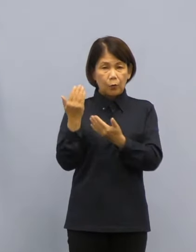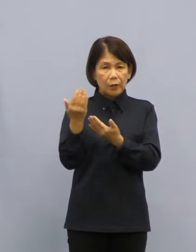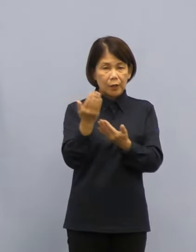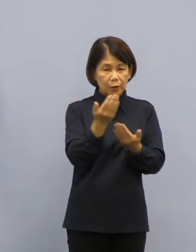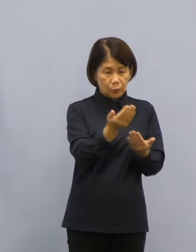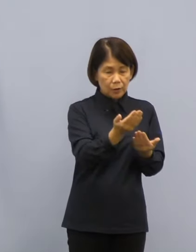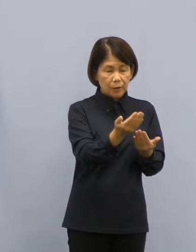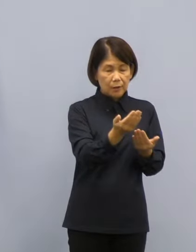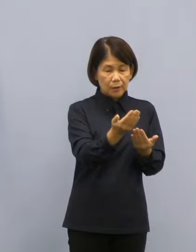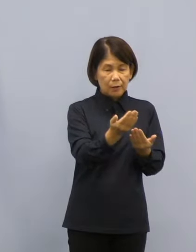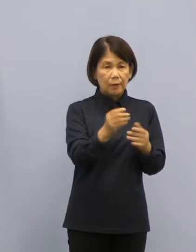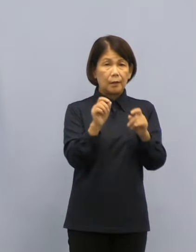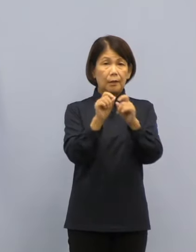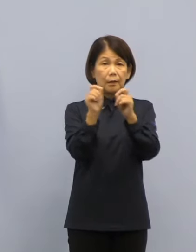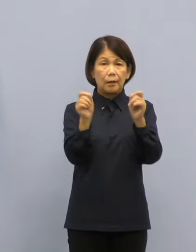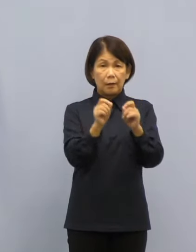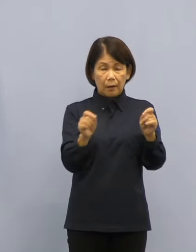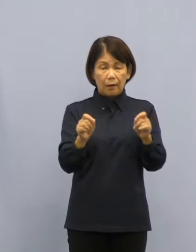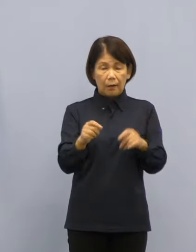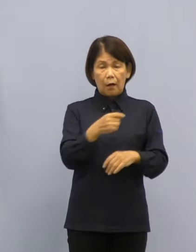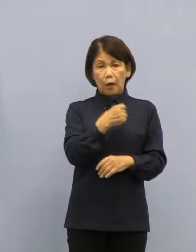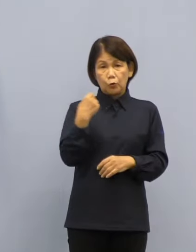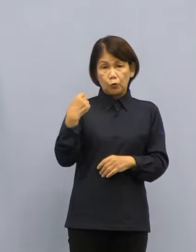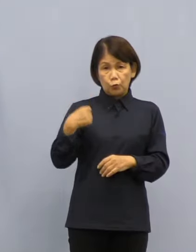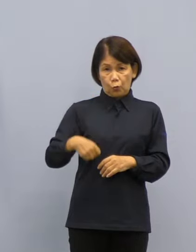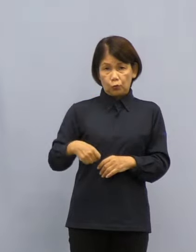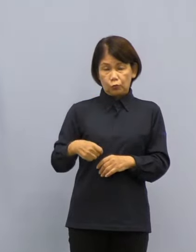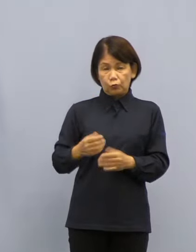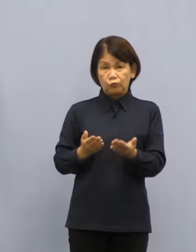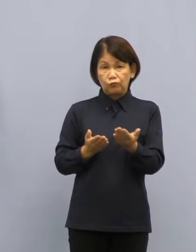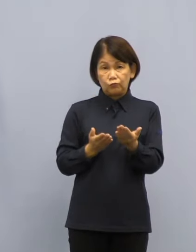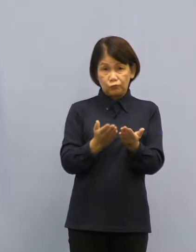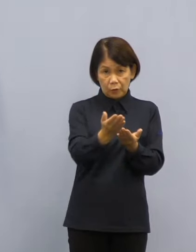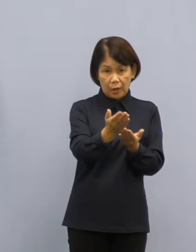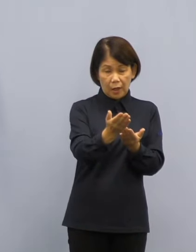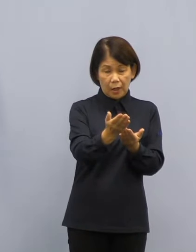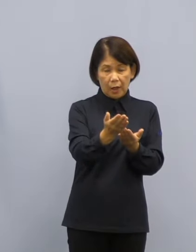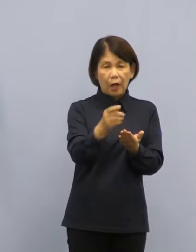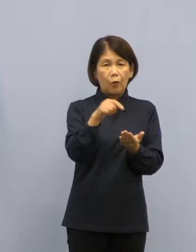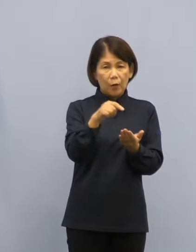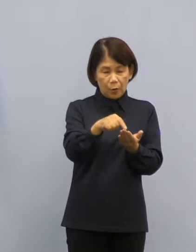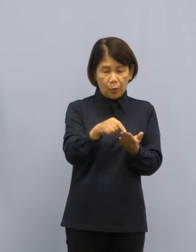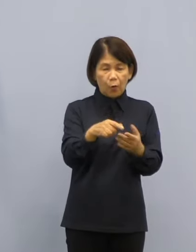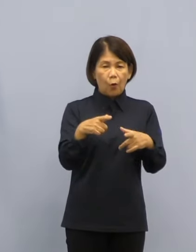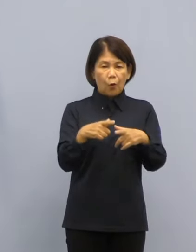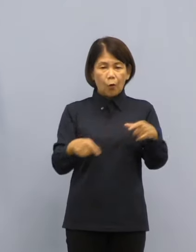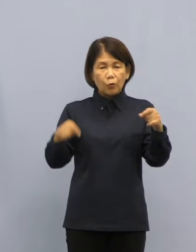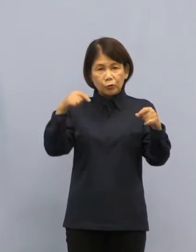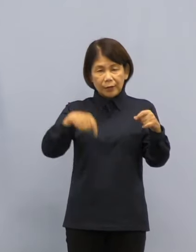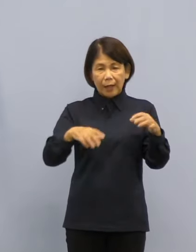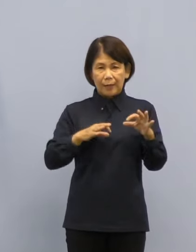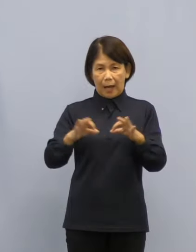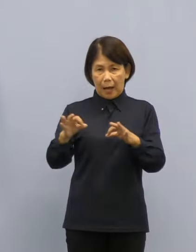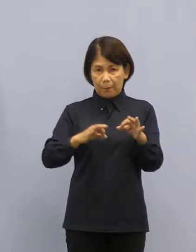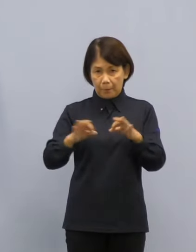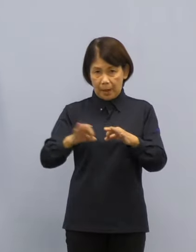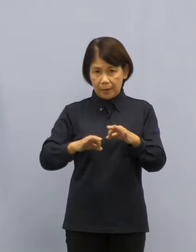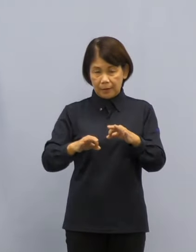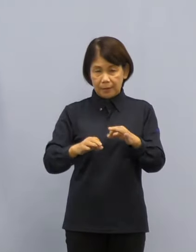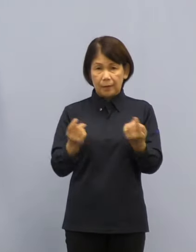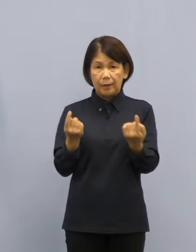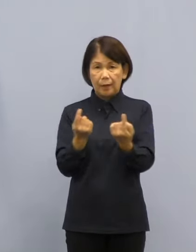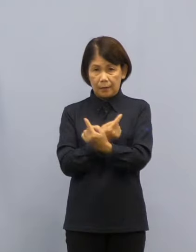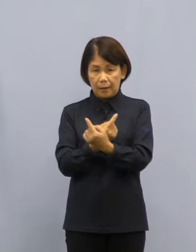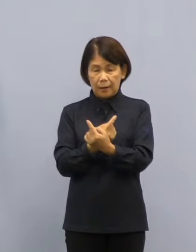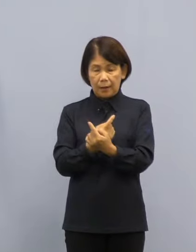では、中国向けを国内に振り替えたことによって販売単価が若干下がったケ